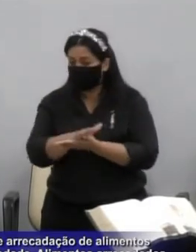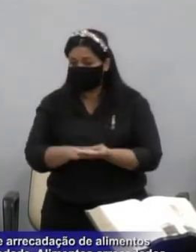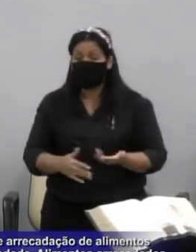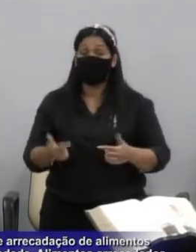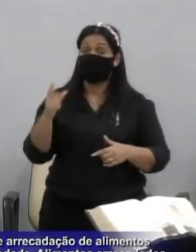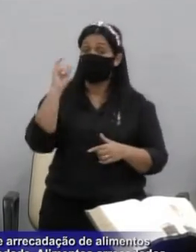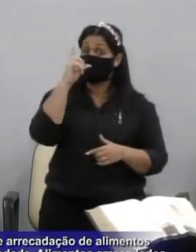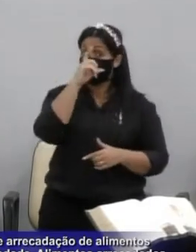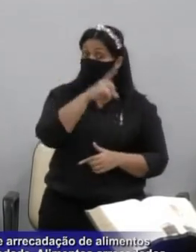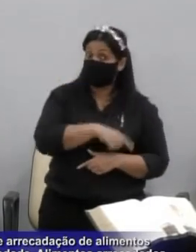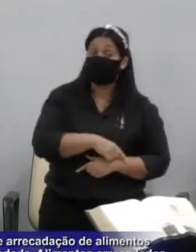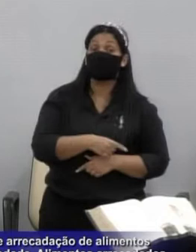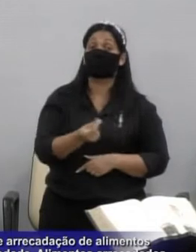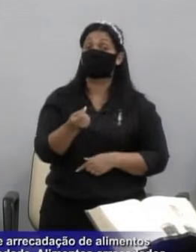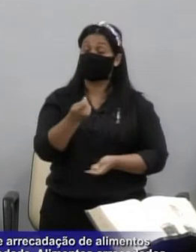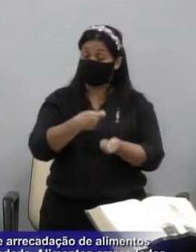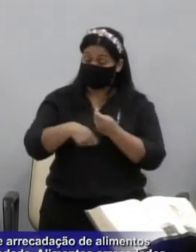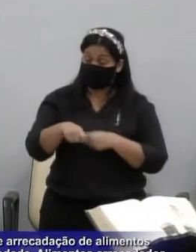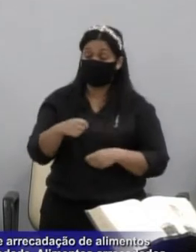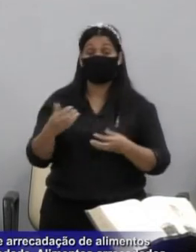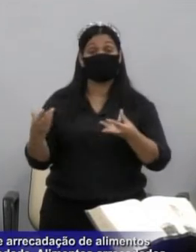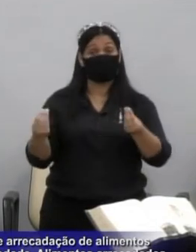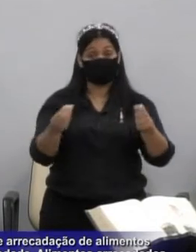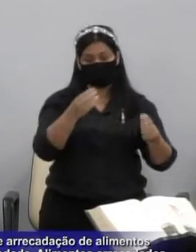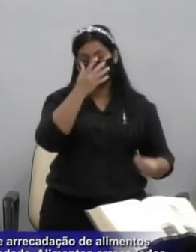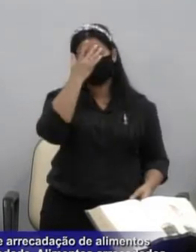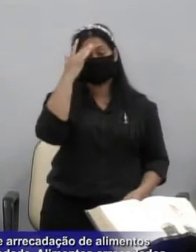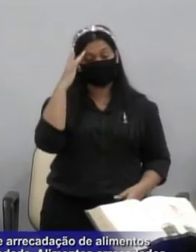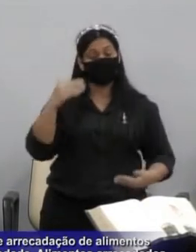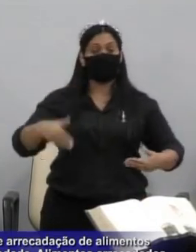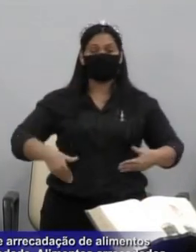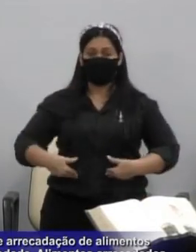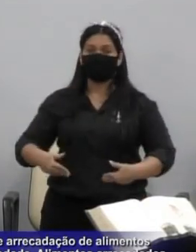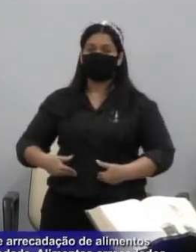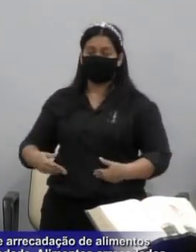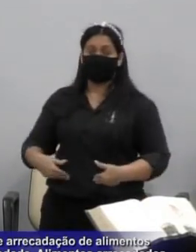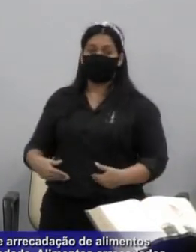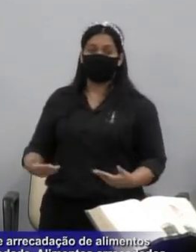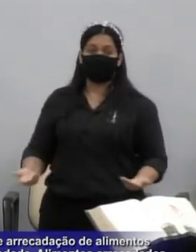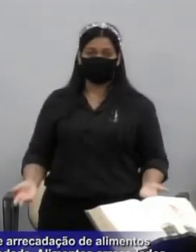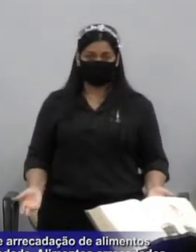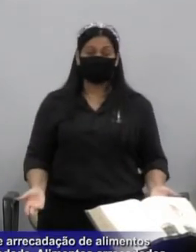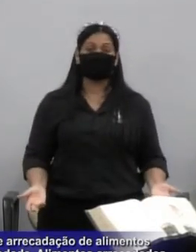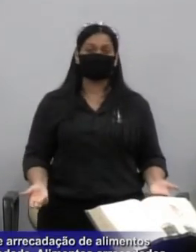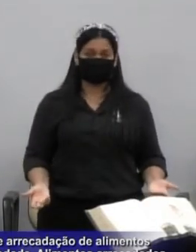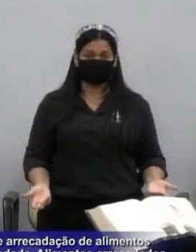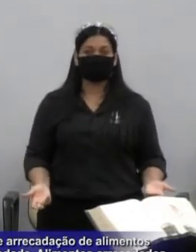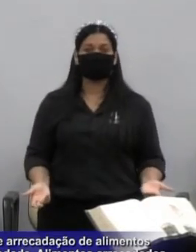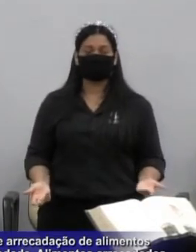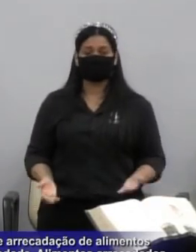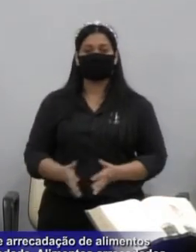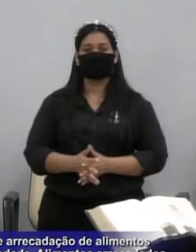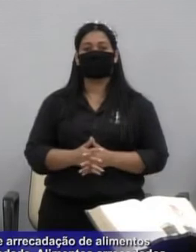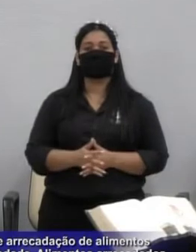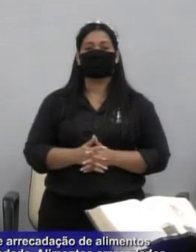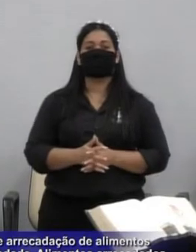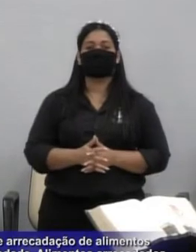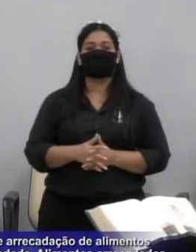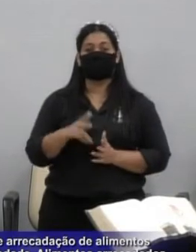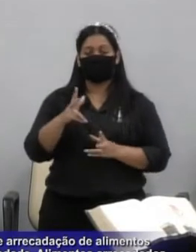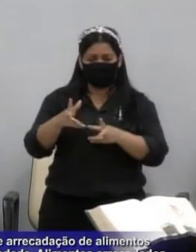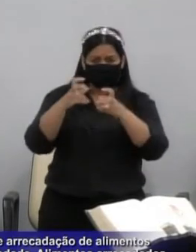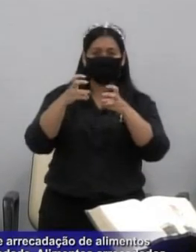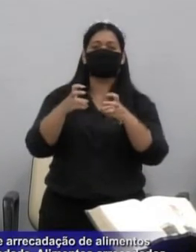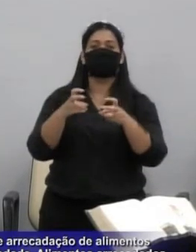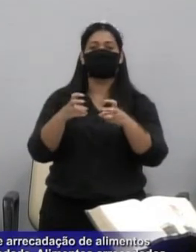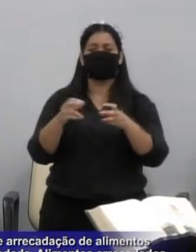economia, mas nós vamos ter muita gente ainda, infelizmente, passando fome. Nós vimos aí que o mapa da miséria,